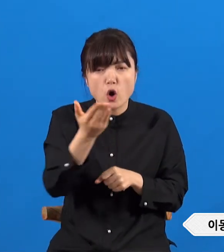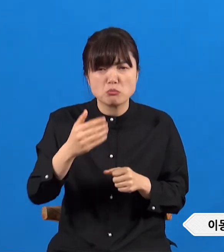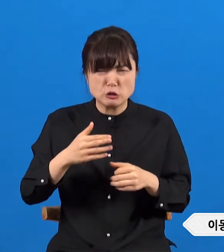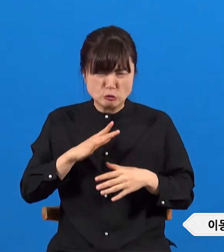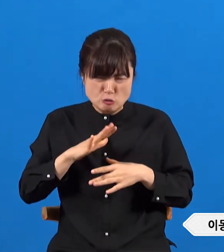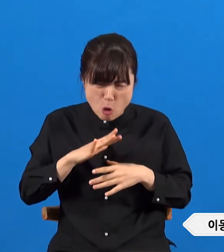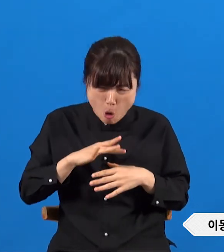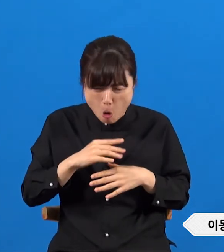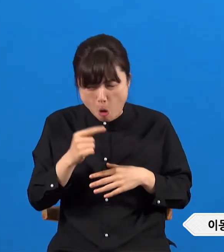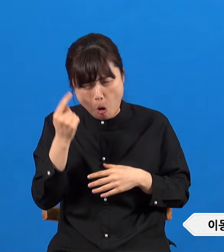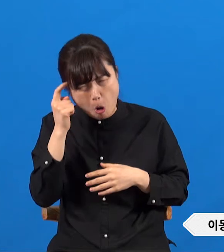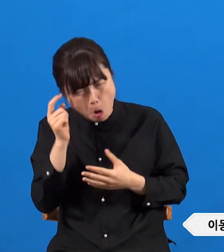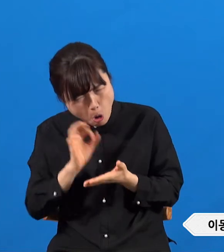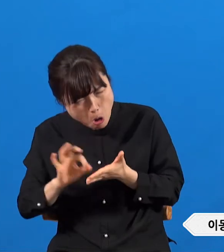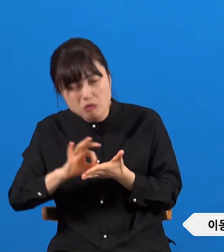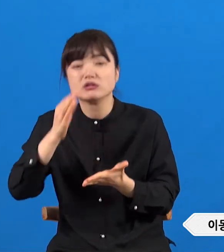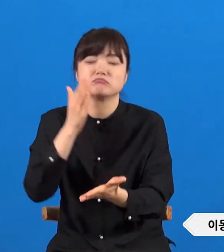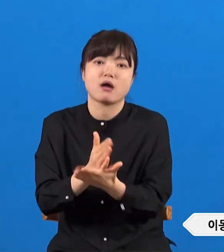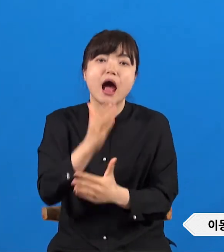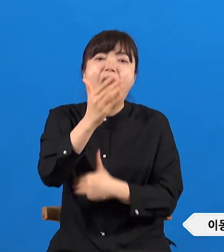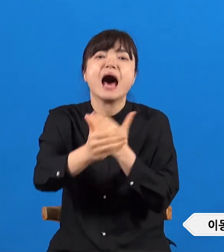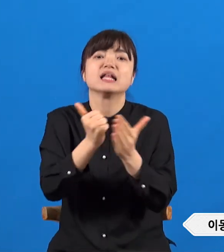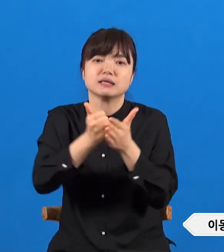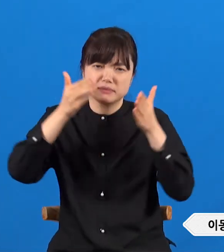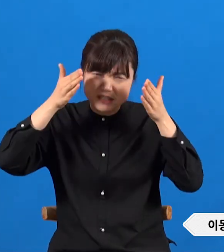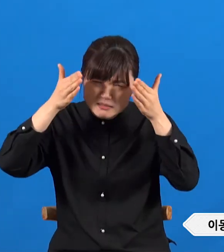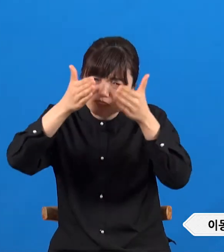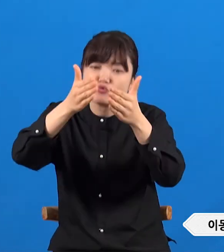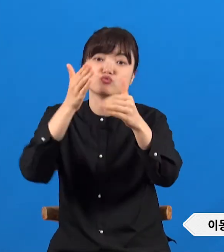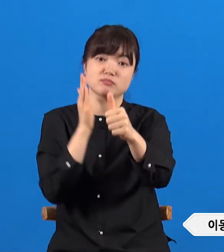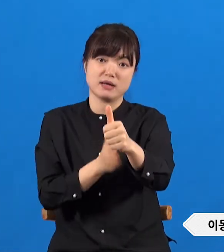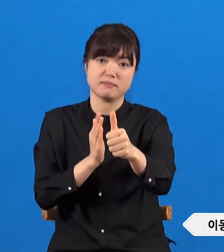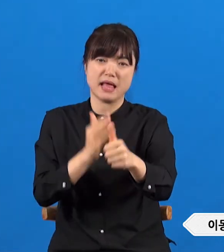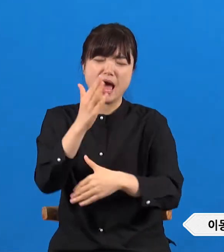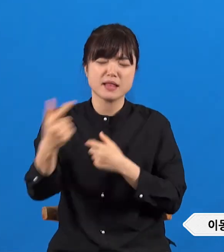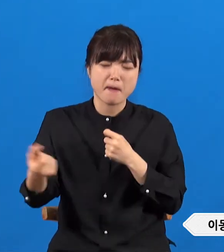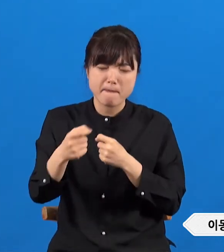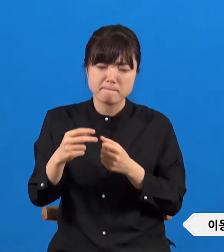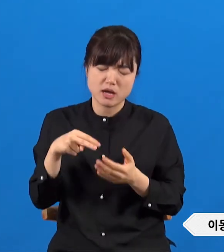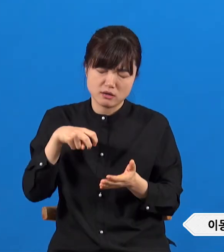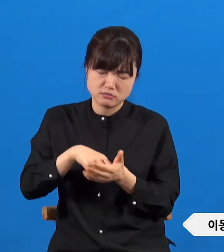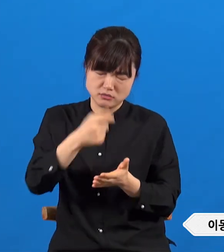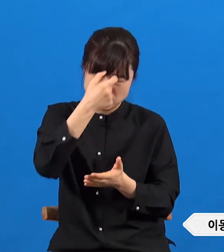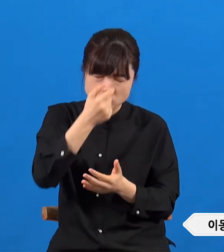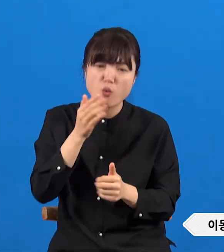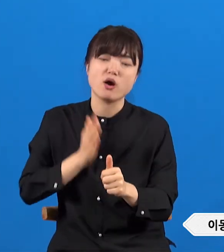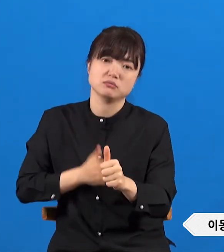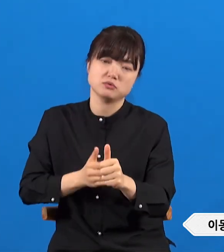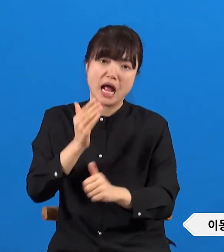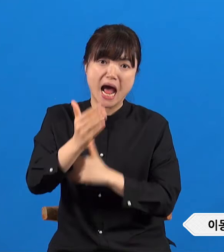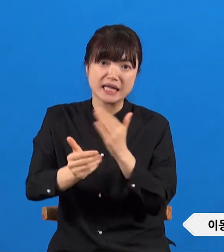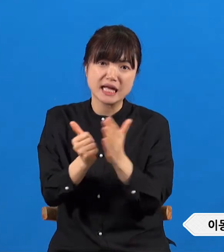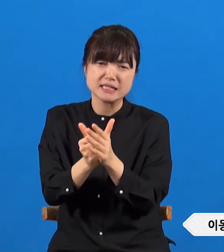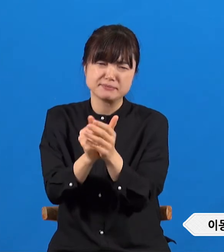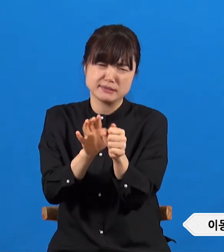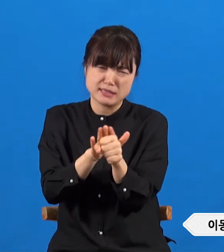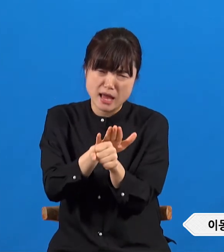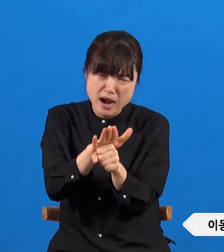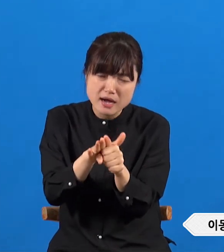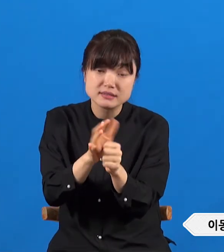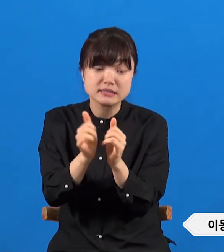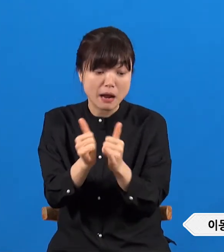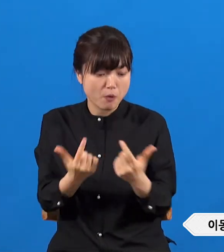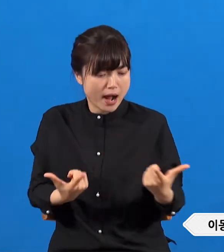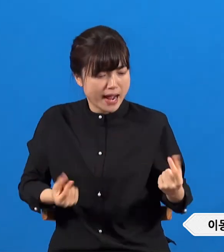두려움에 집중하지 마세요. 하나님께 집중하세요. 하나님 앞에 엎드리세요. 그리고 그 하나님을 정말 사랑하는